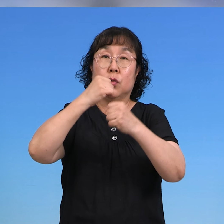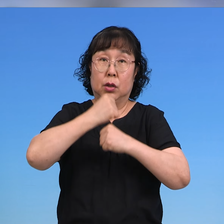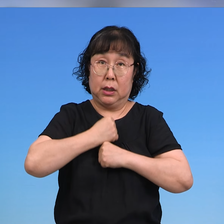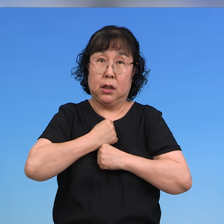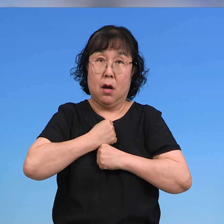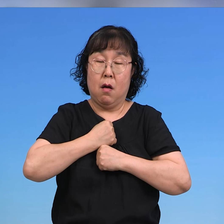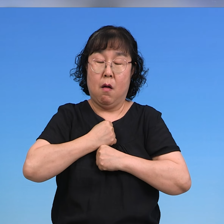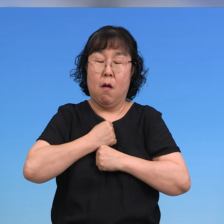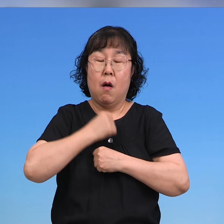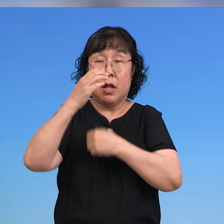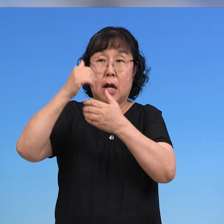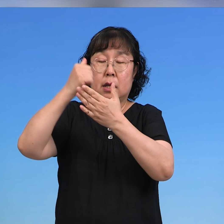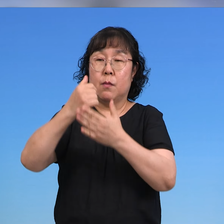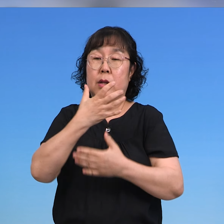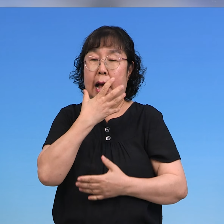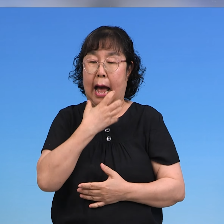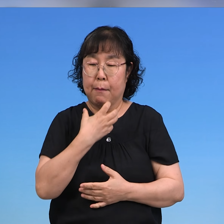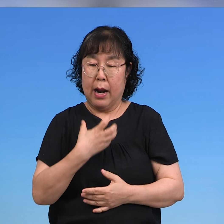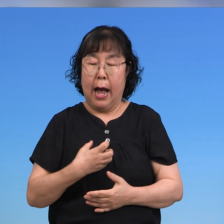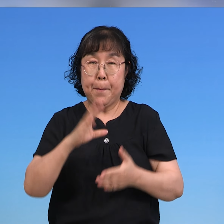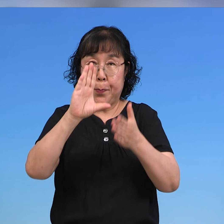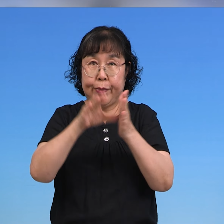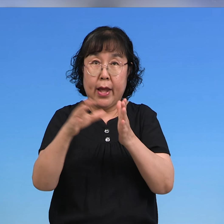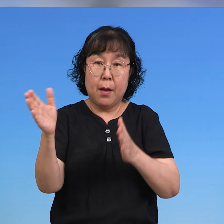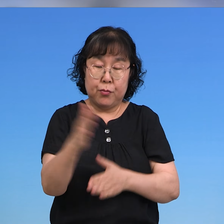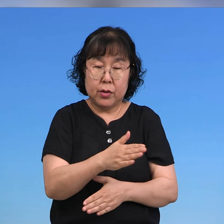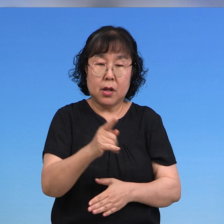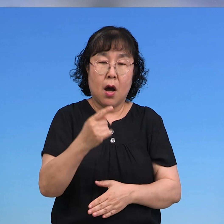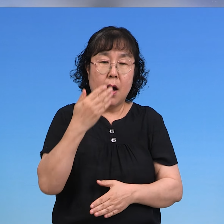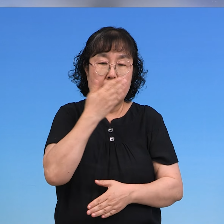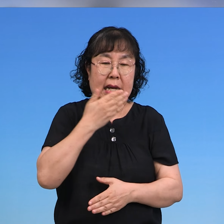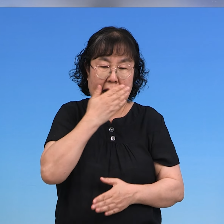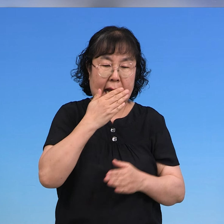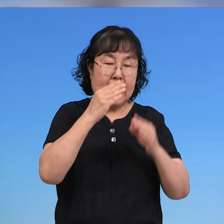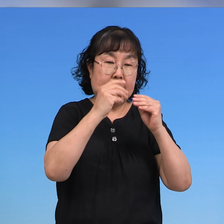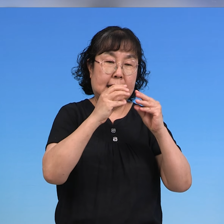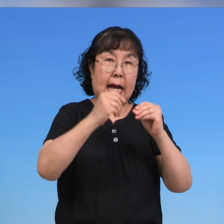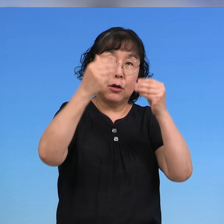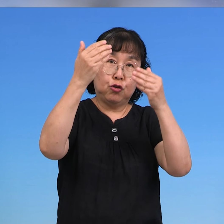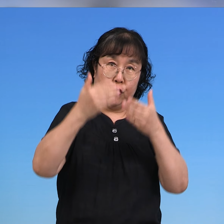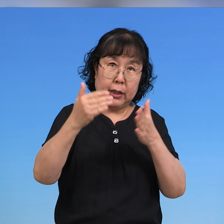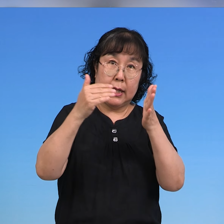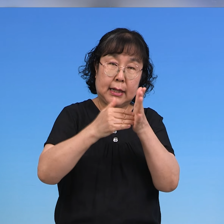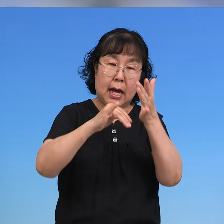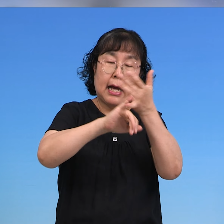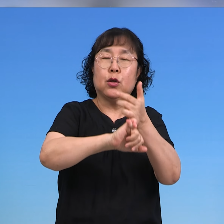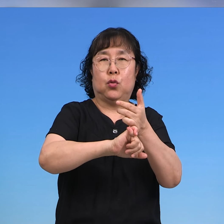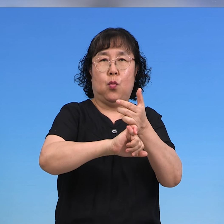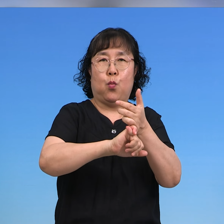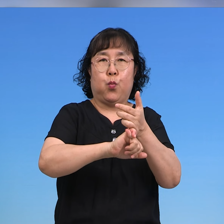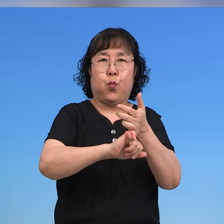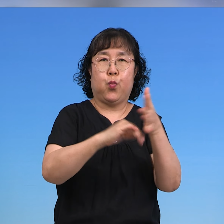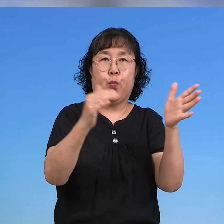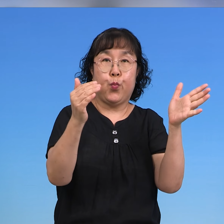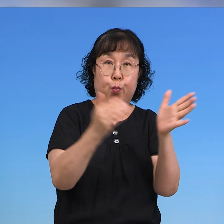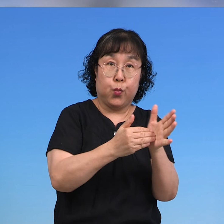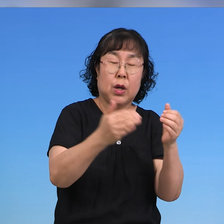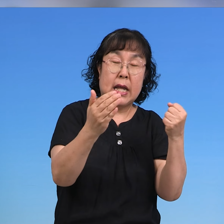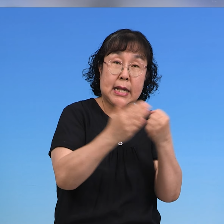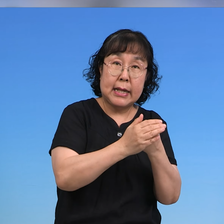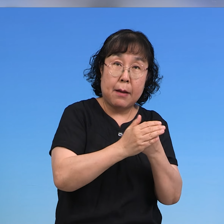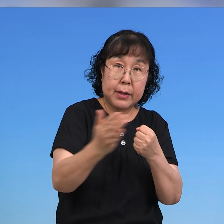땅을 주시겠다고 약속하셨기 때문에 하나님은 약속을 지키시는 분이라는 것을 믿음이 작동되는